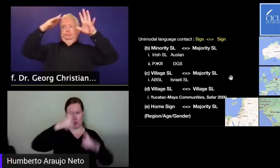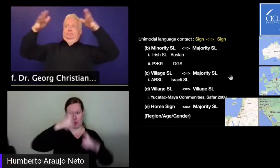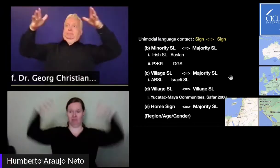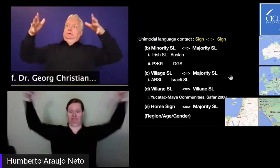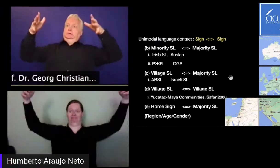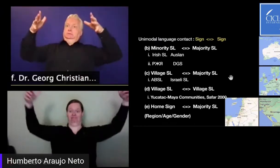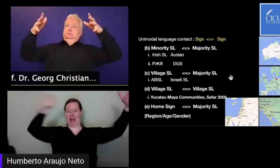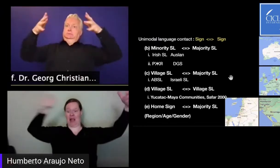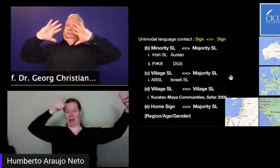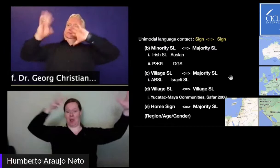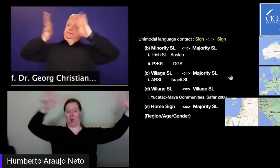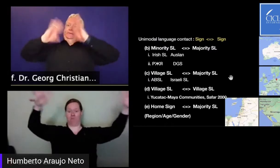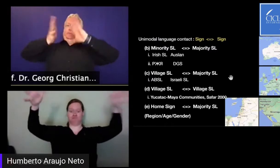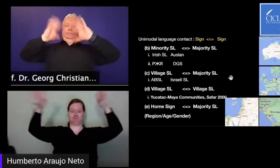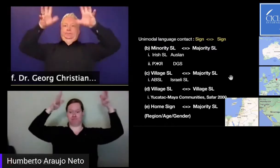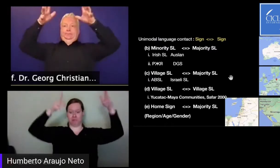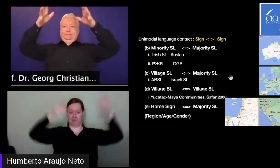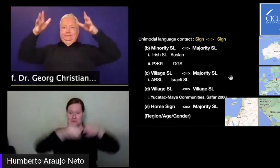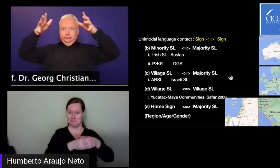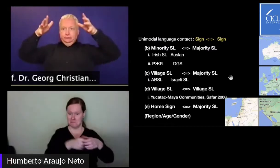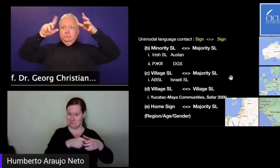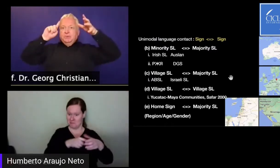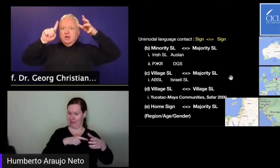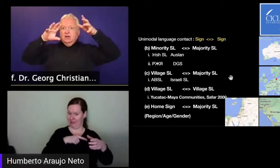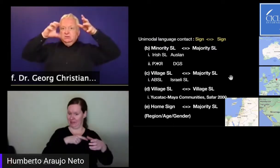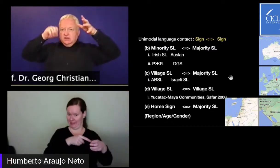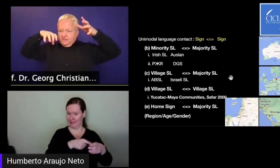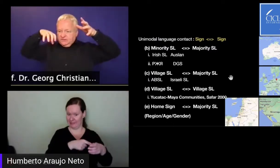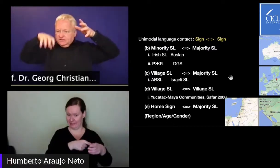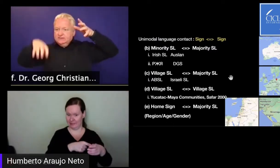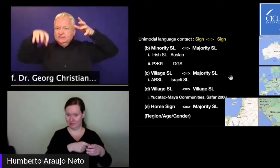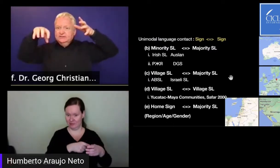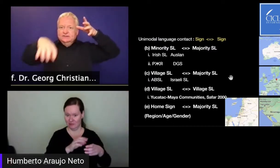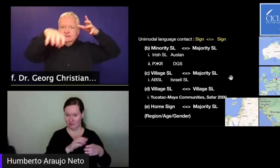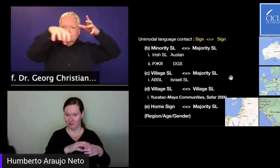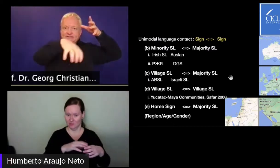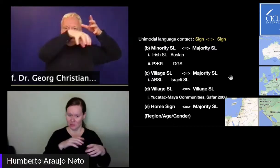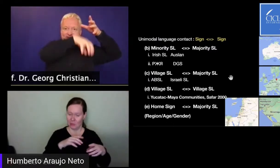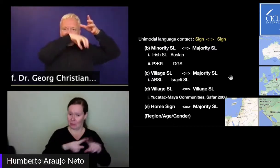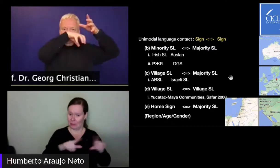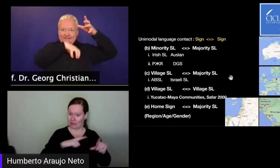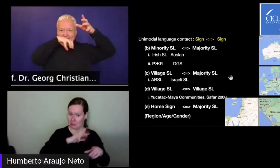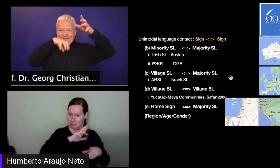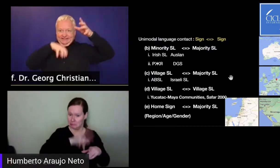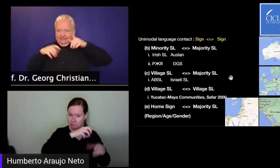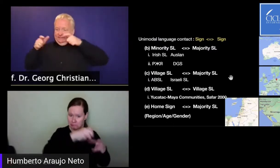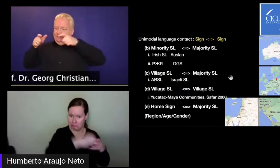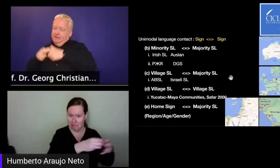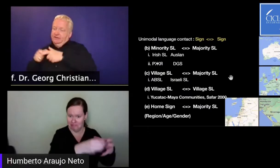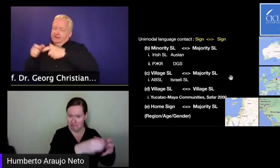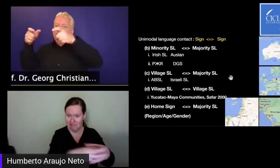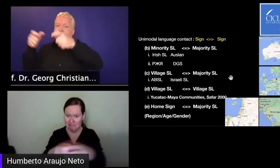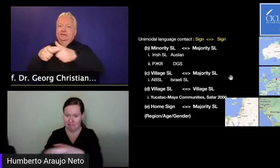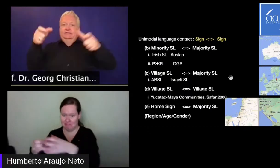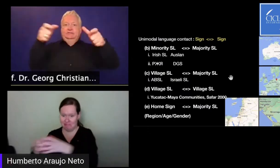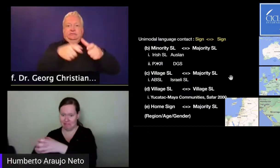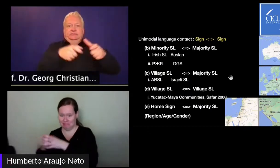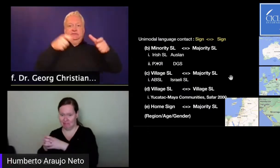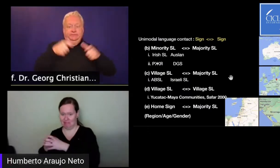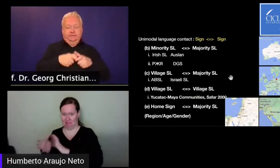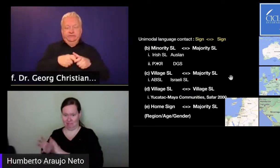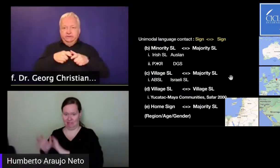você tem surdos que são de outra origem, mas que, por exemplo, utilizam a língua de sinais da Turquia.